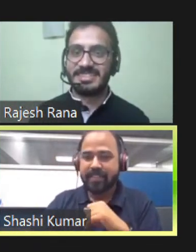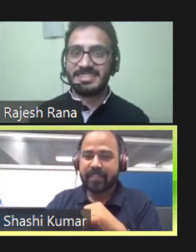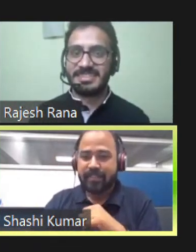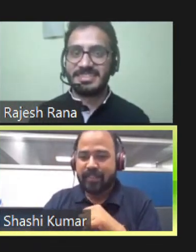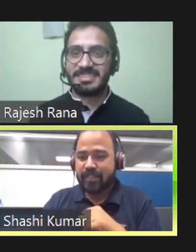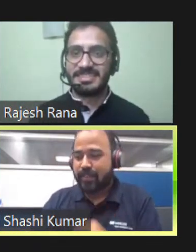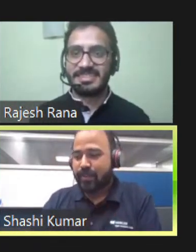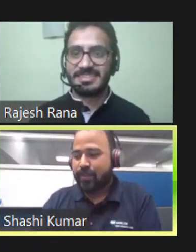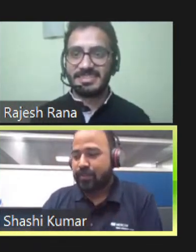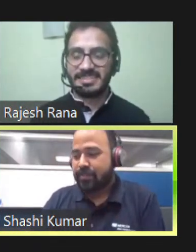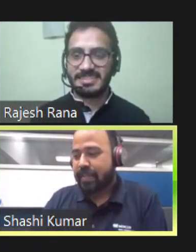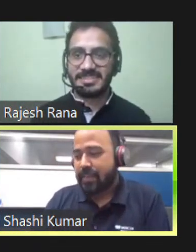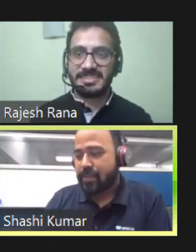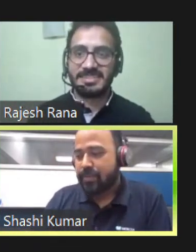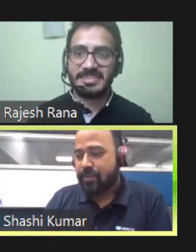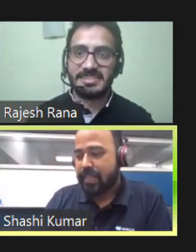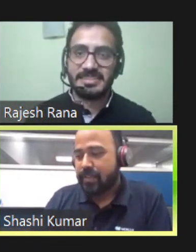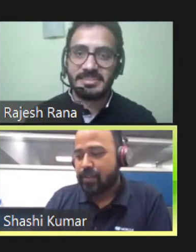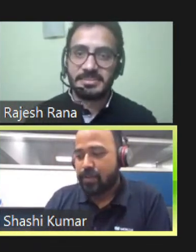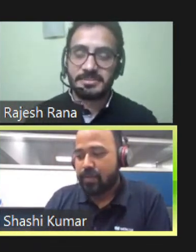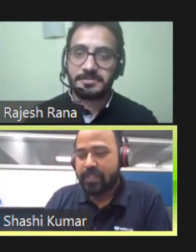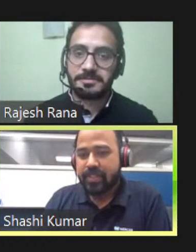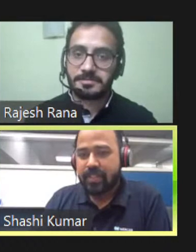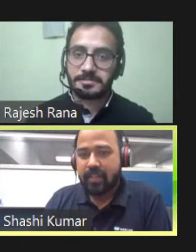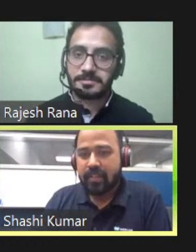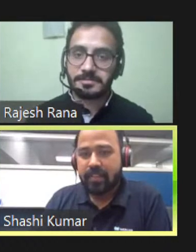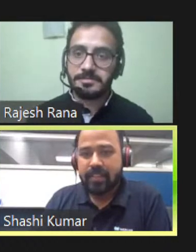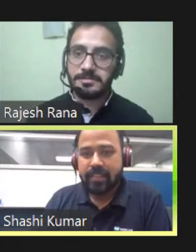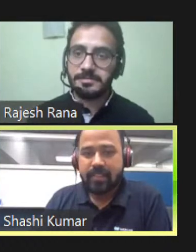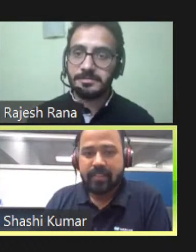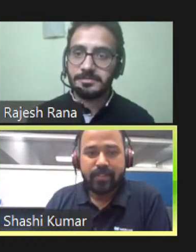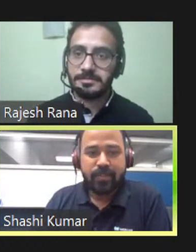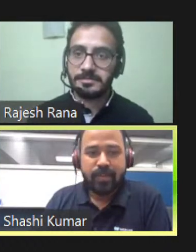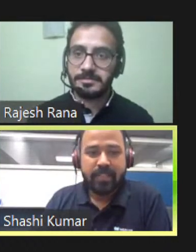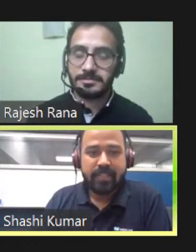So thank you so much, Rajat, so हम इसके